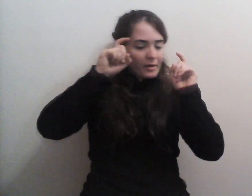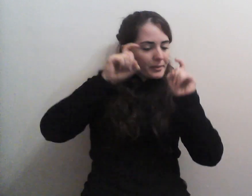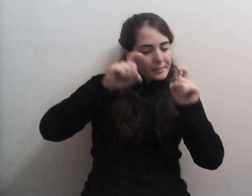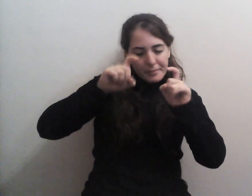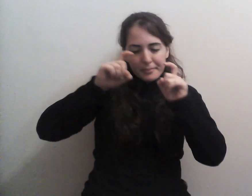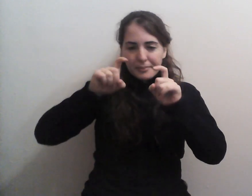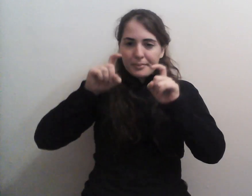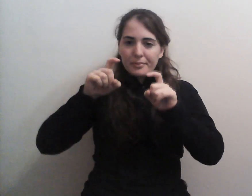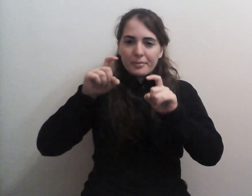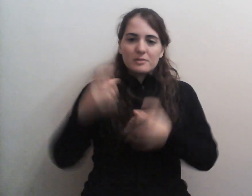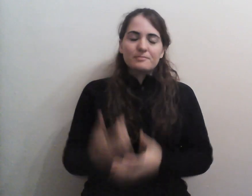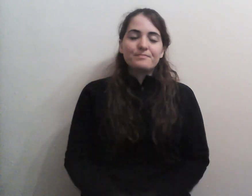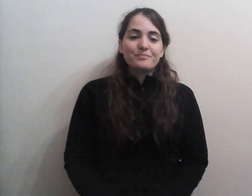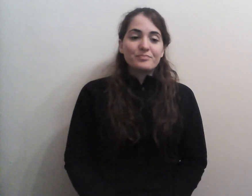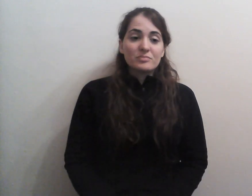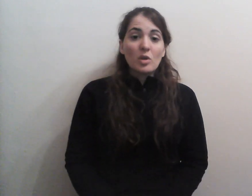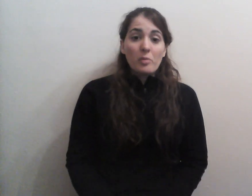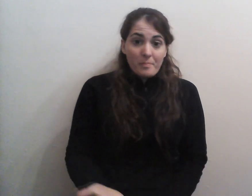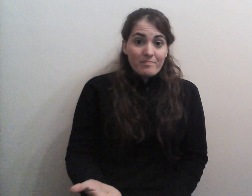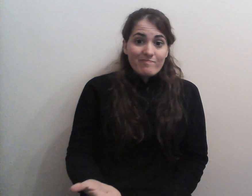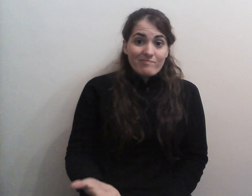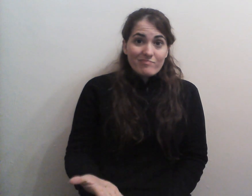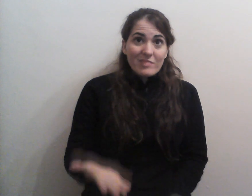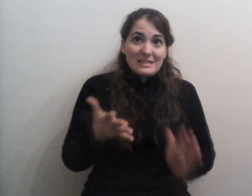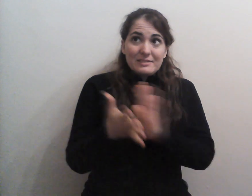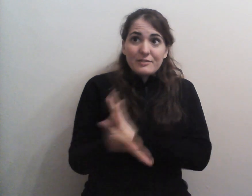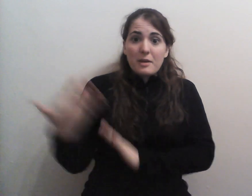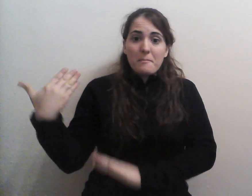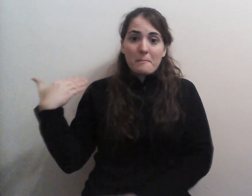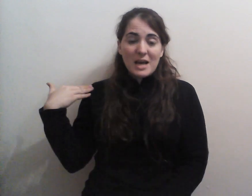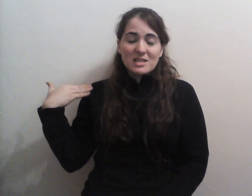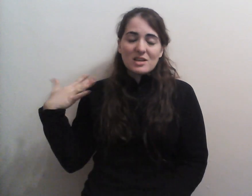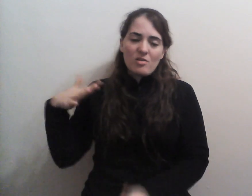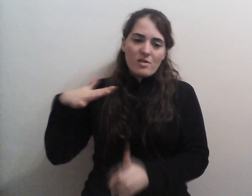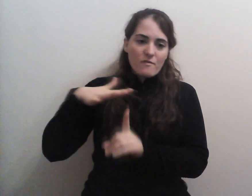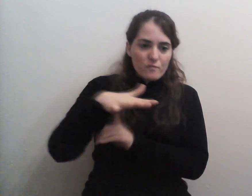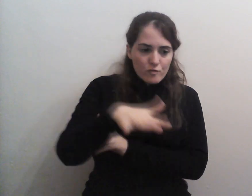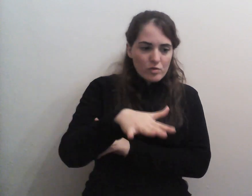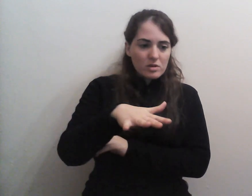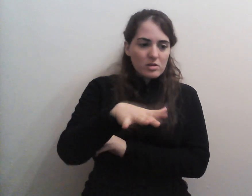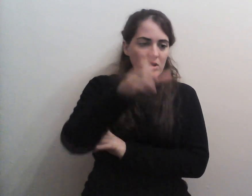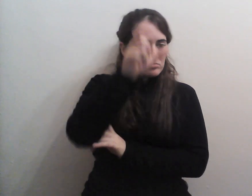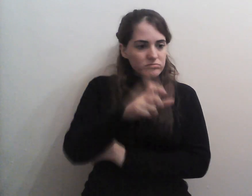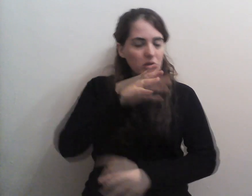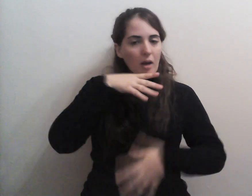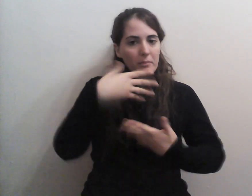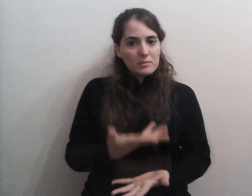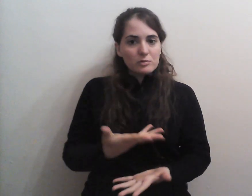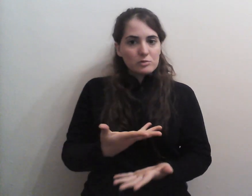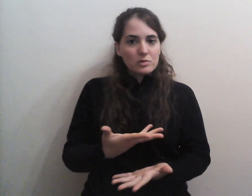amigos. Entonces el pasado puede ejercer una buena influencia sobre nosotros en el presente. De hecho, todo lo que ha